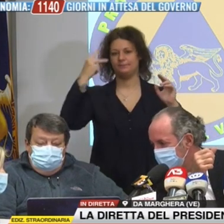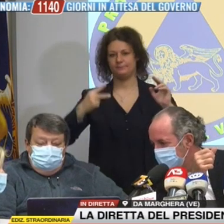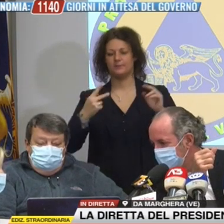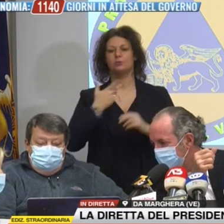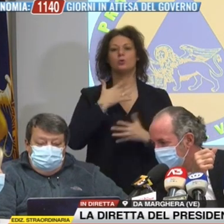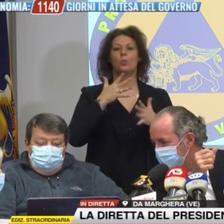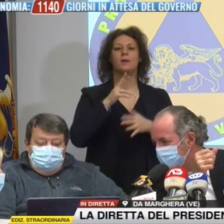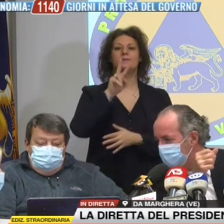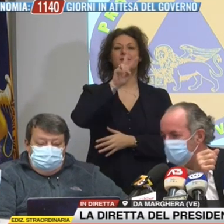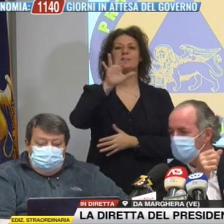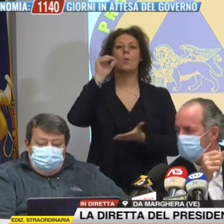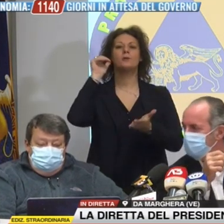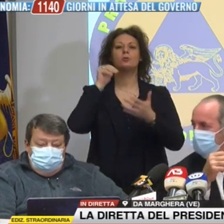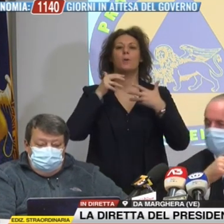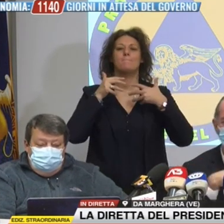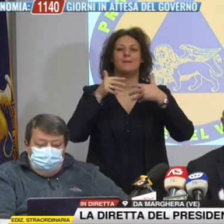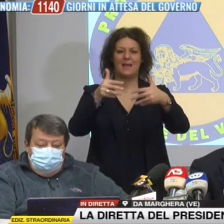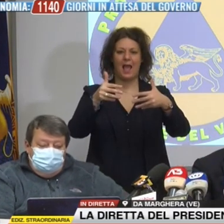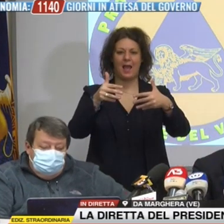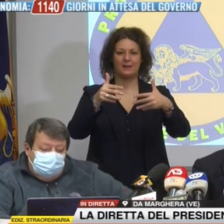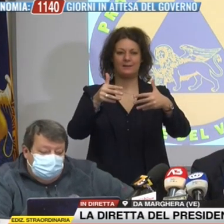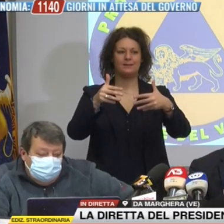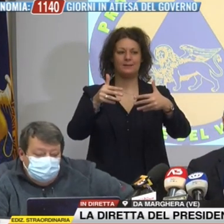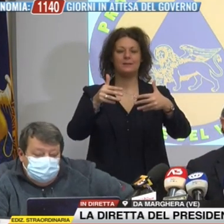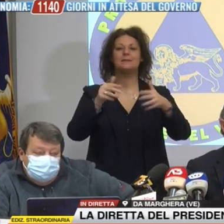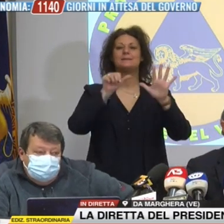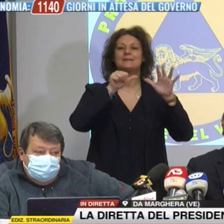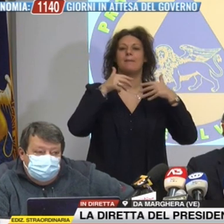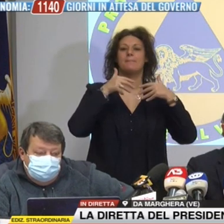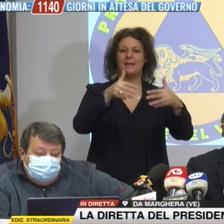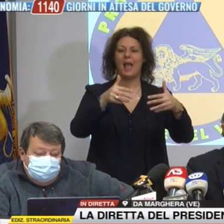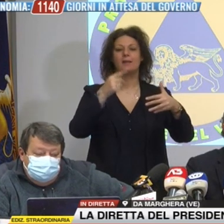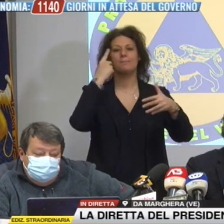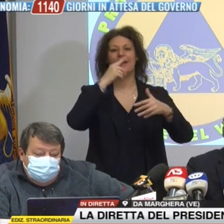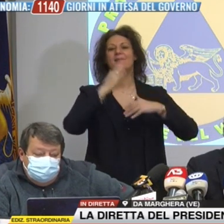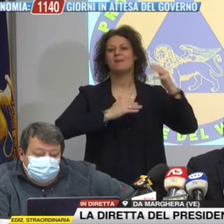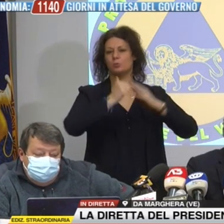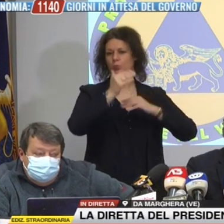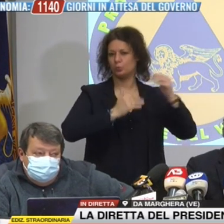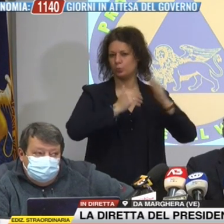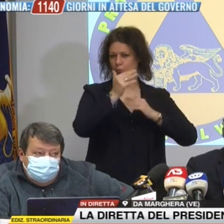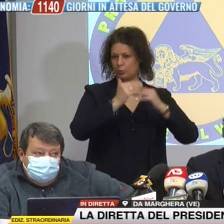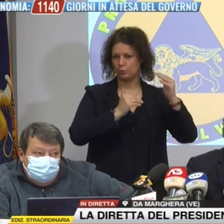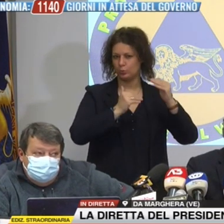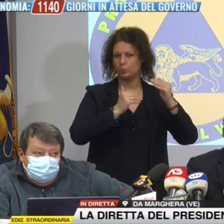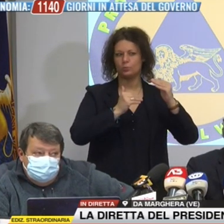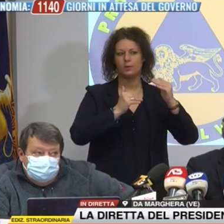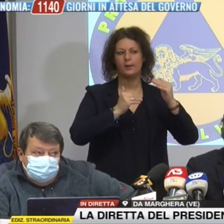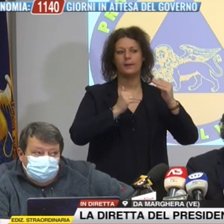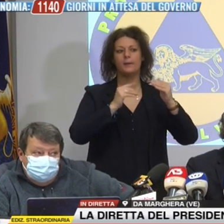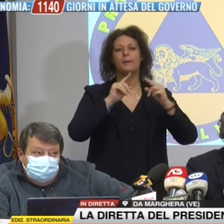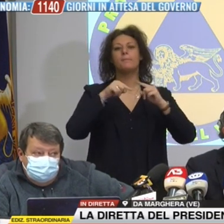quasi 25, 6 dei quali dedicati alle infrastrutture per la competitività e poi per la mitigazione del